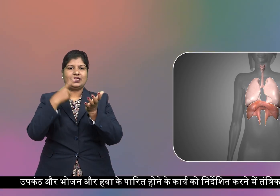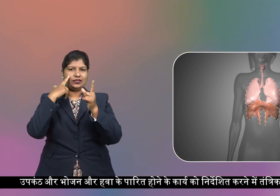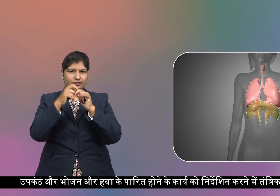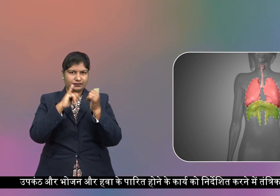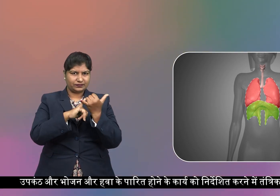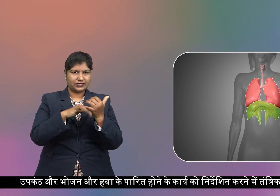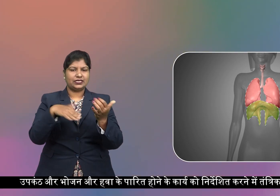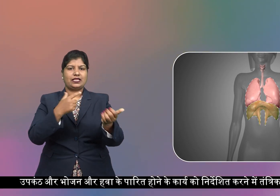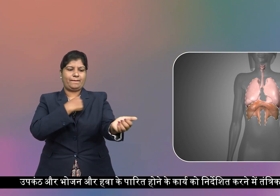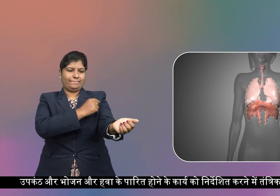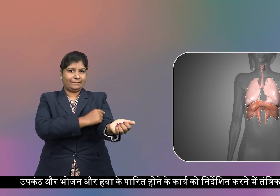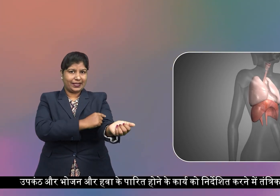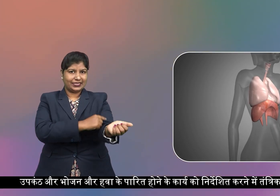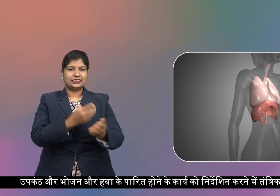से बनी होती है।